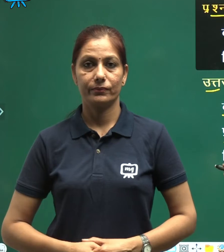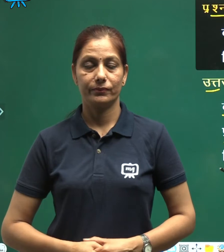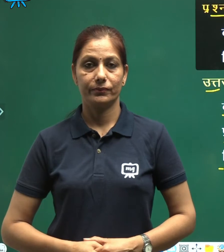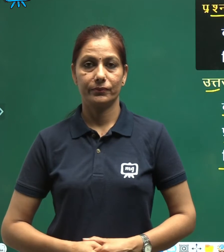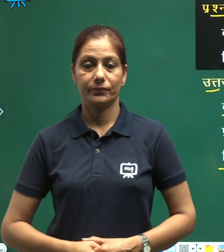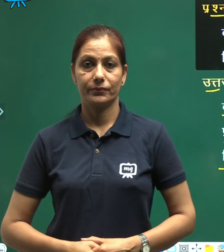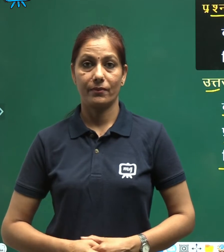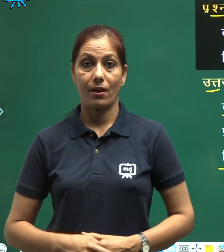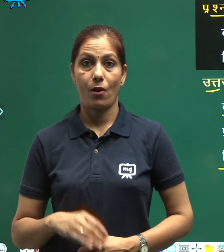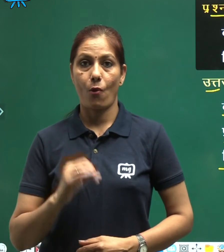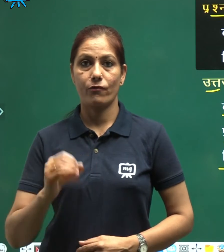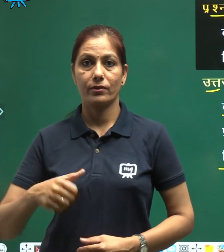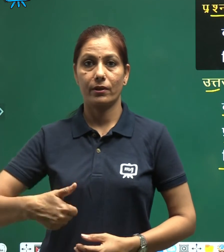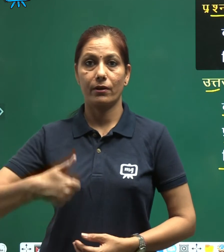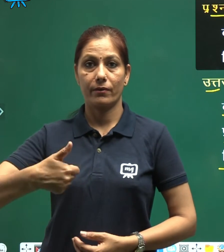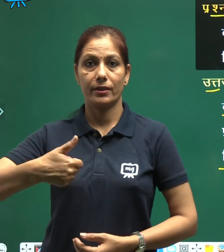मैनेजर नियुक्त किया।